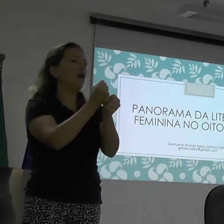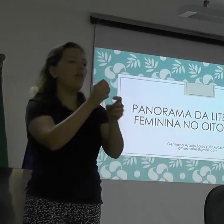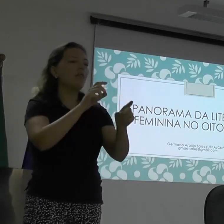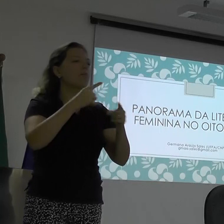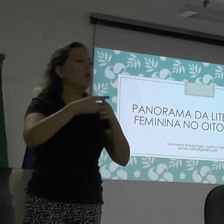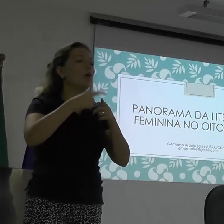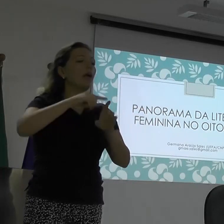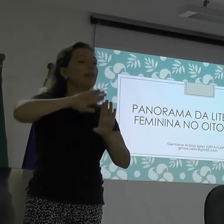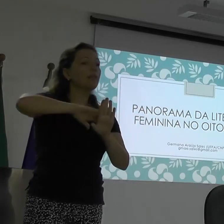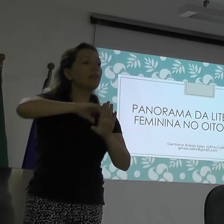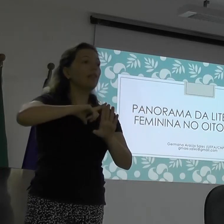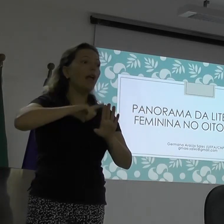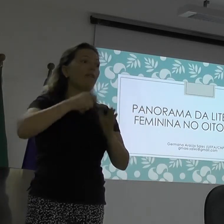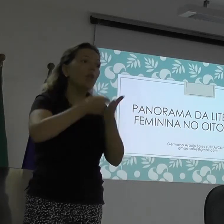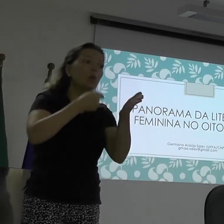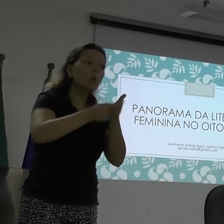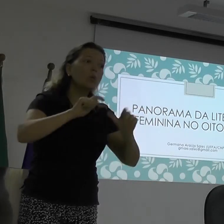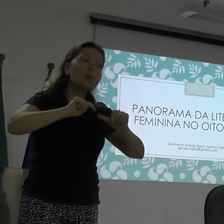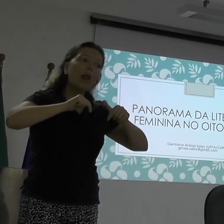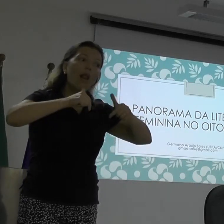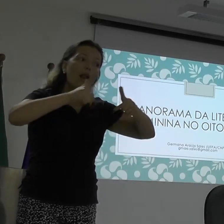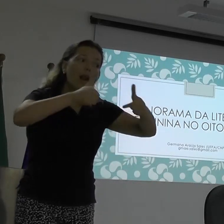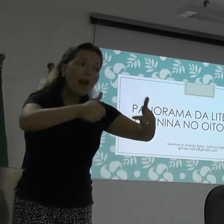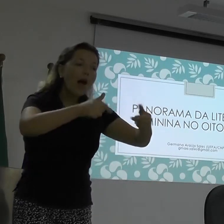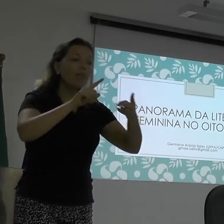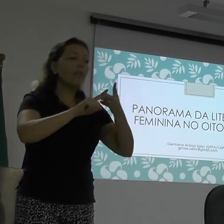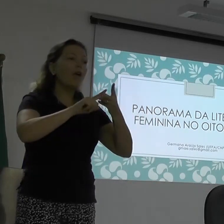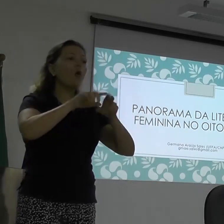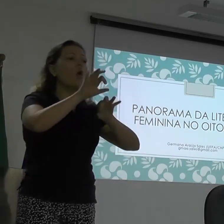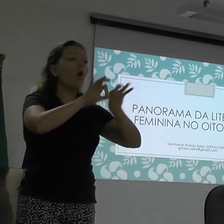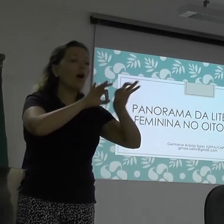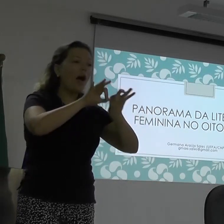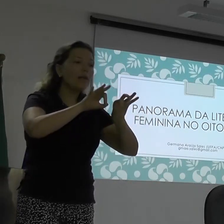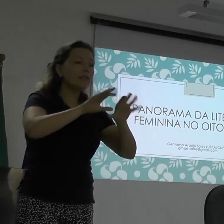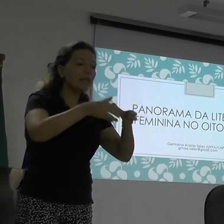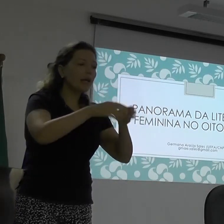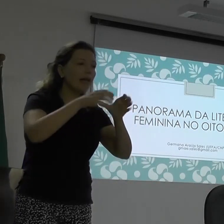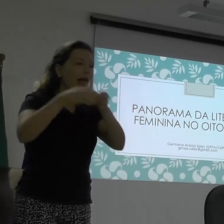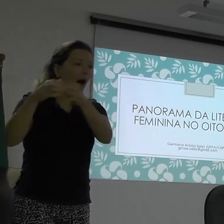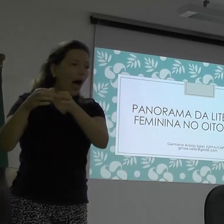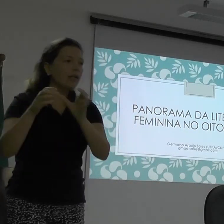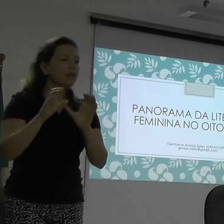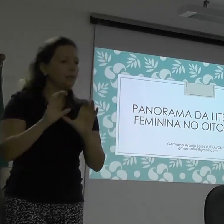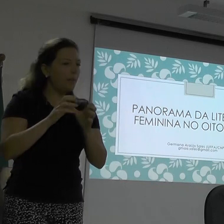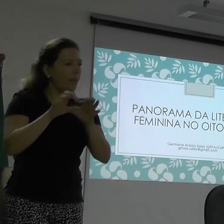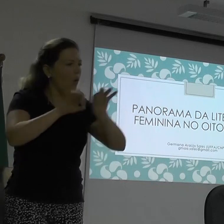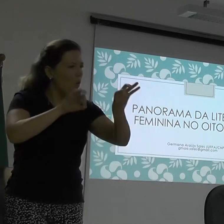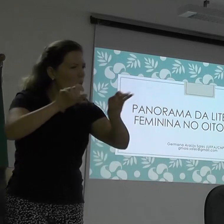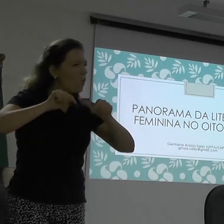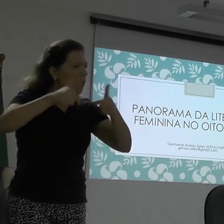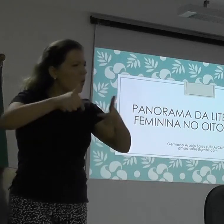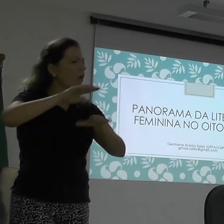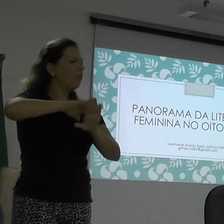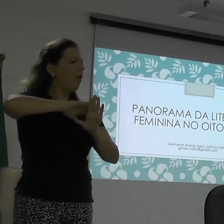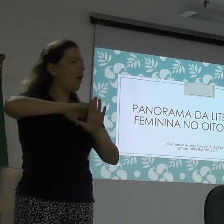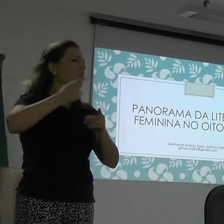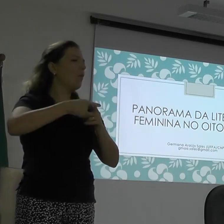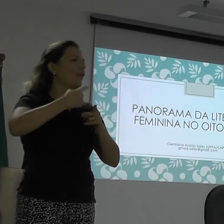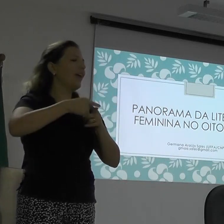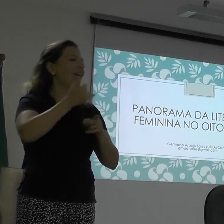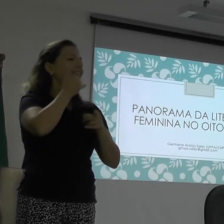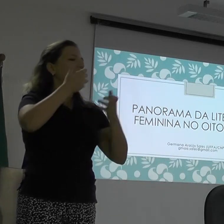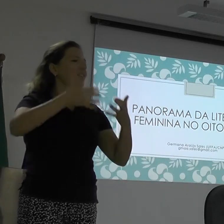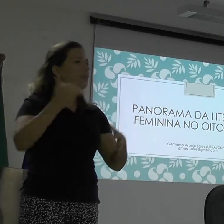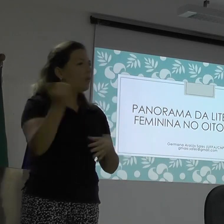uma luta, porque houve uma organização de classes. E é importante que nós, como estudiosos da literatura, tenhamos essa